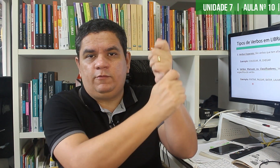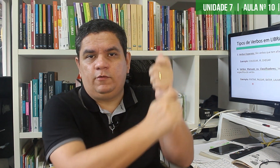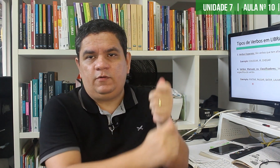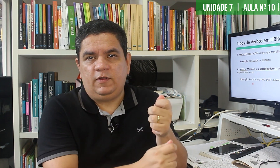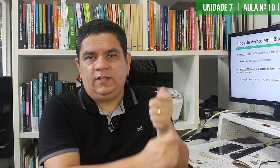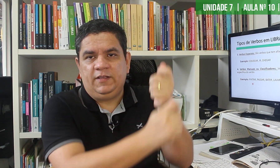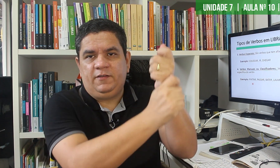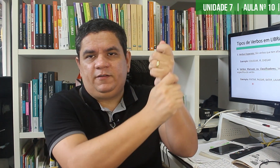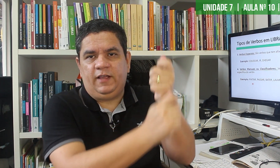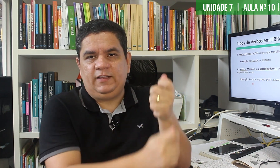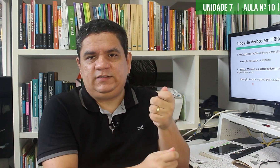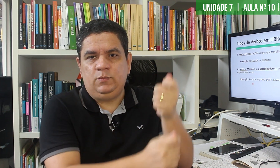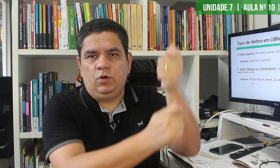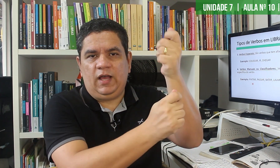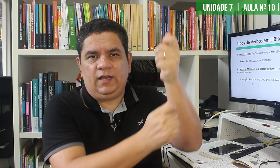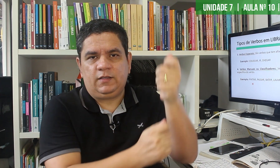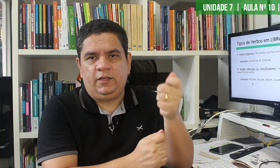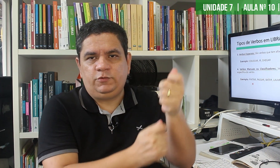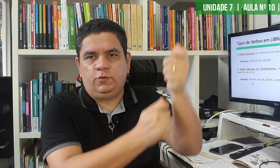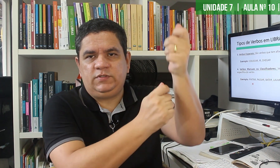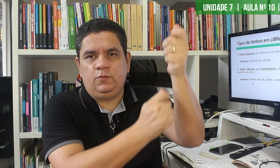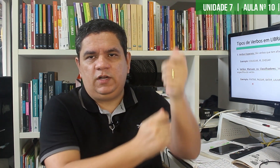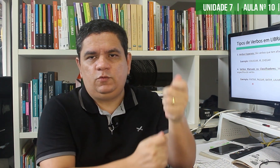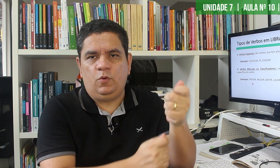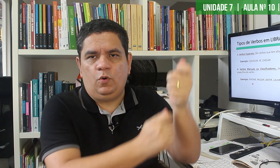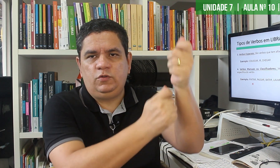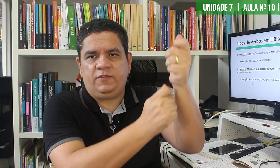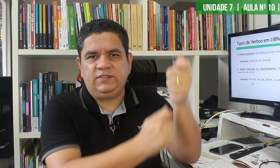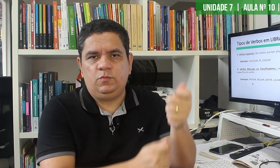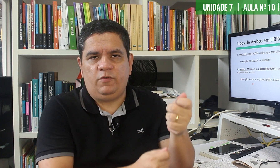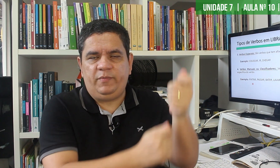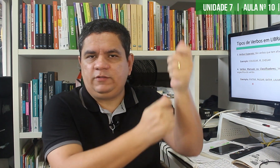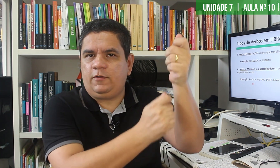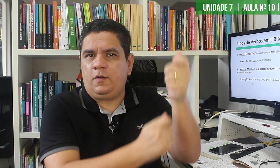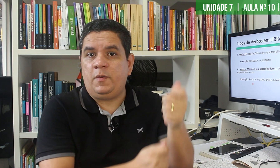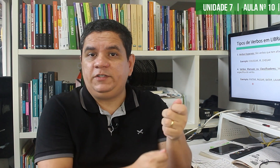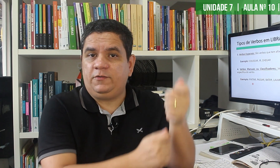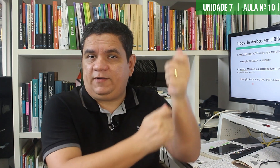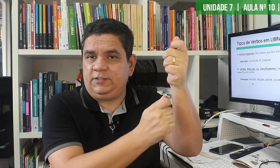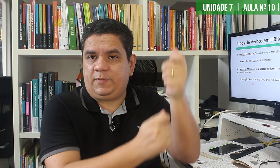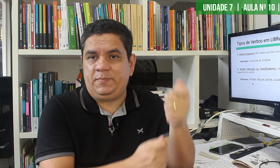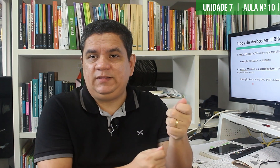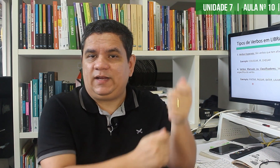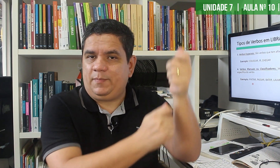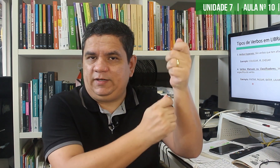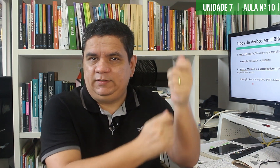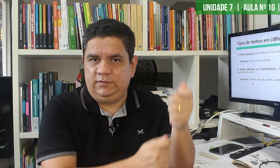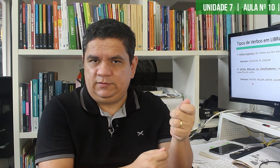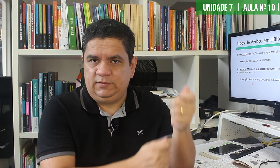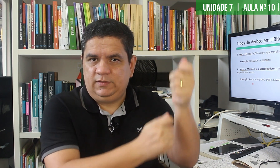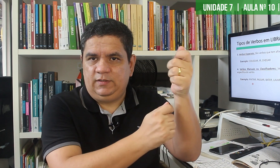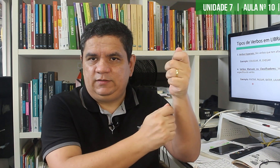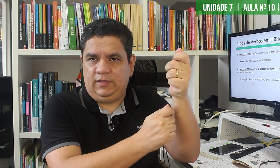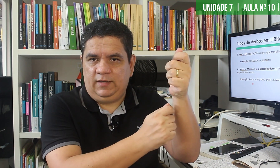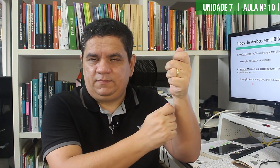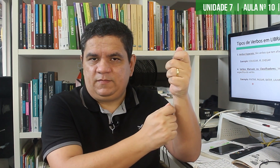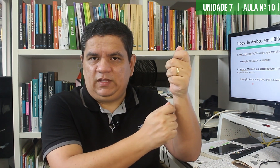vou simular que eu estou segurando um rodo e fazendo o movimento que normalmente eu faço para pintar a parede, tá?